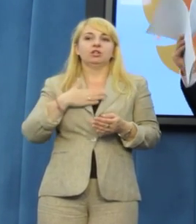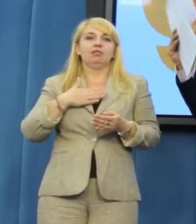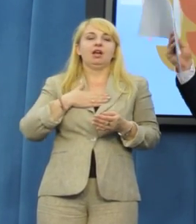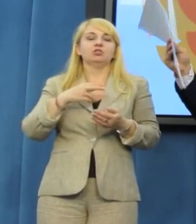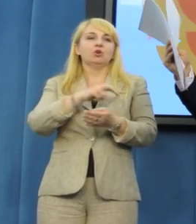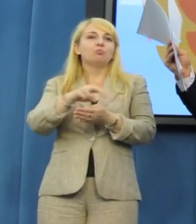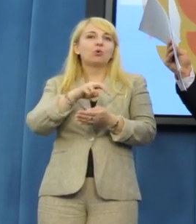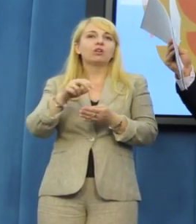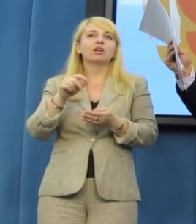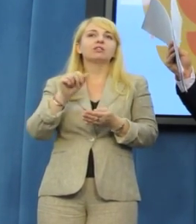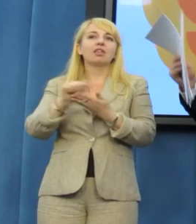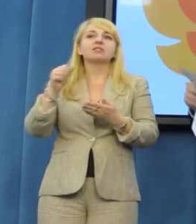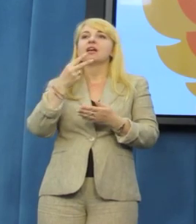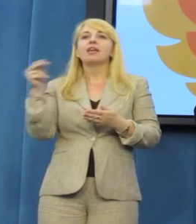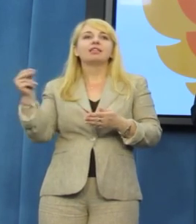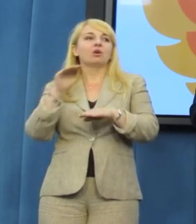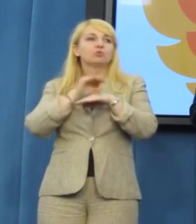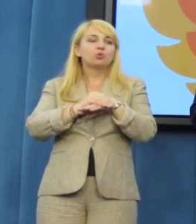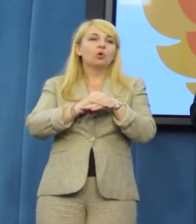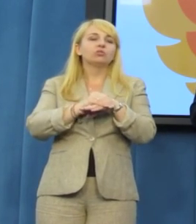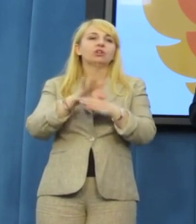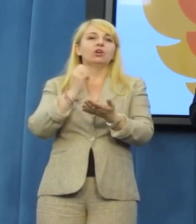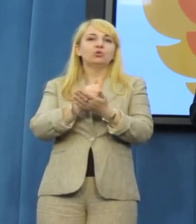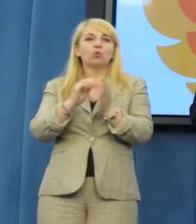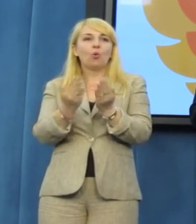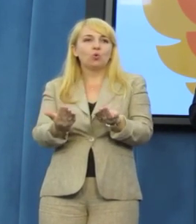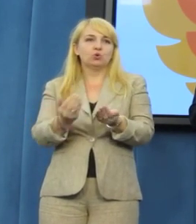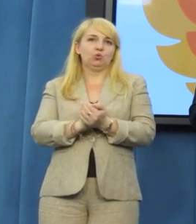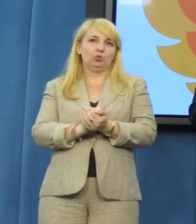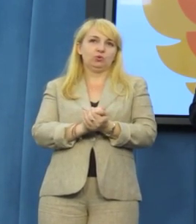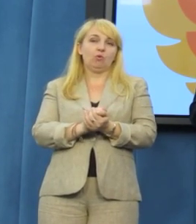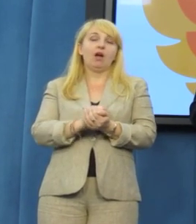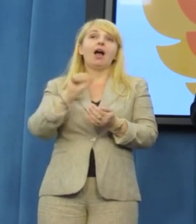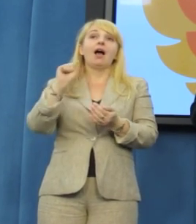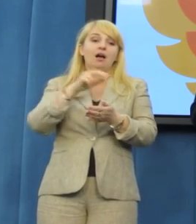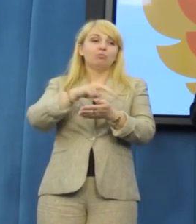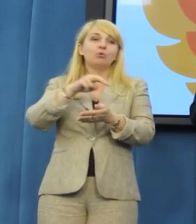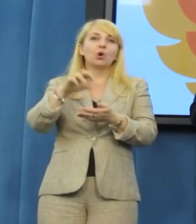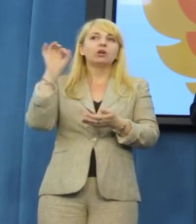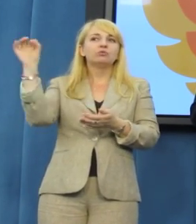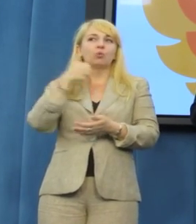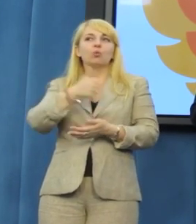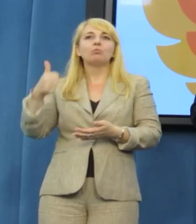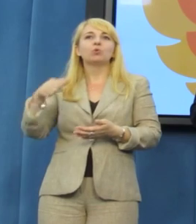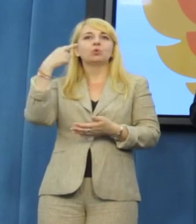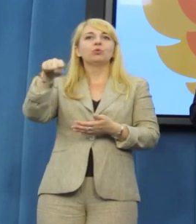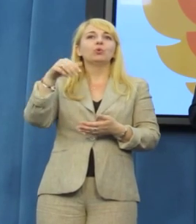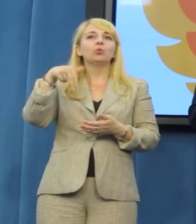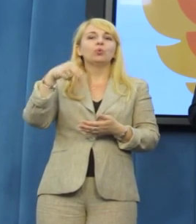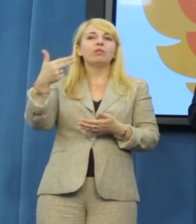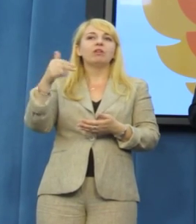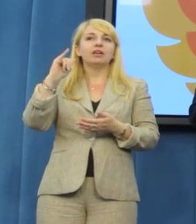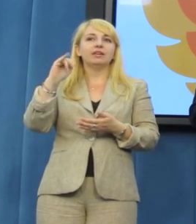są niekonstytucyjne, a projekt ustawy posła Dunina, który został po prostu skopiowany z naszych projektów ustaw,